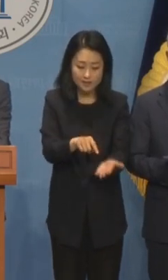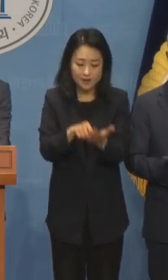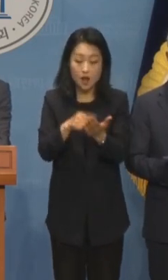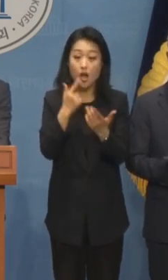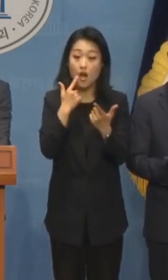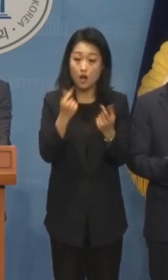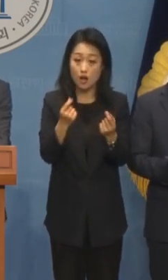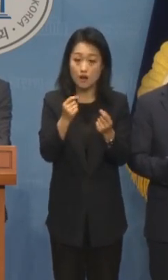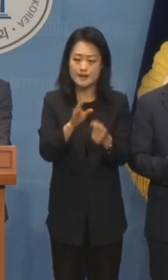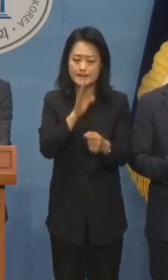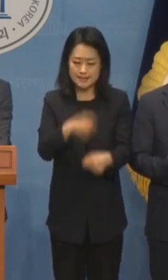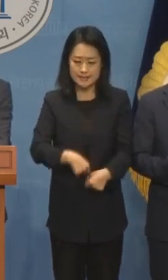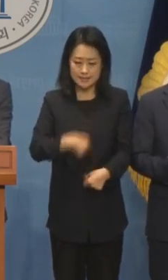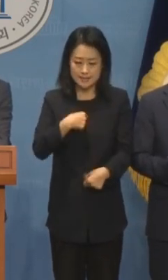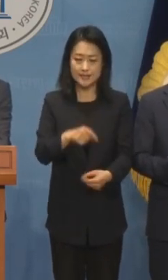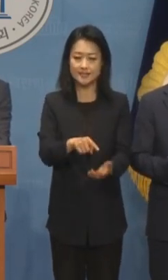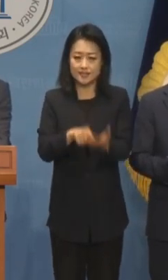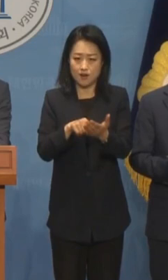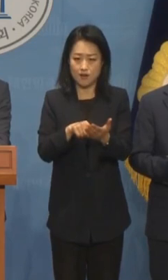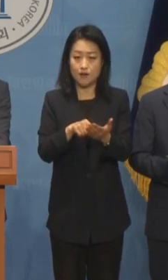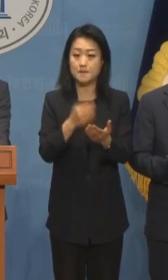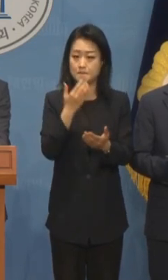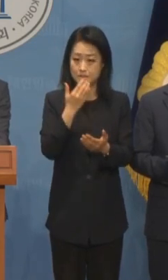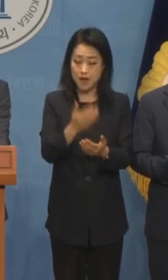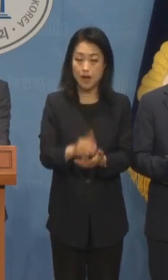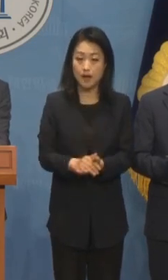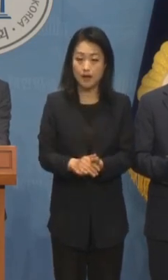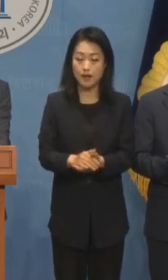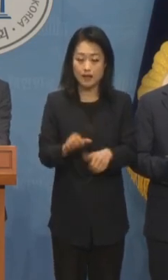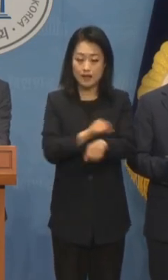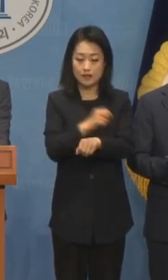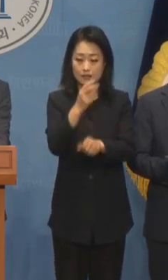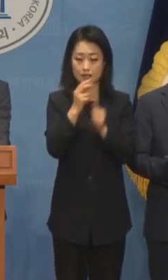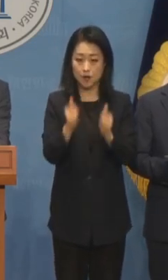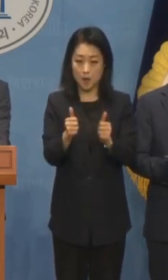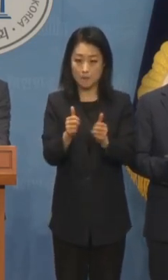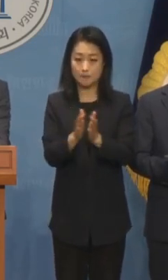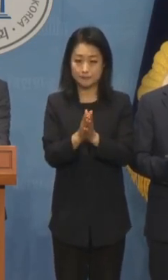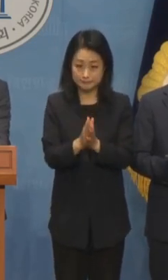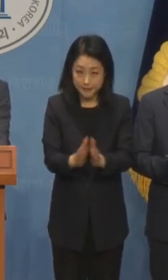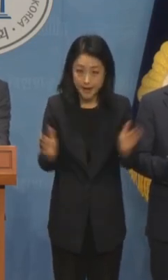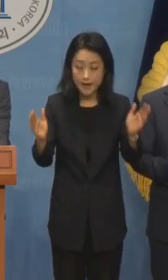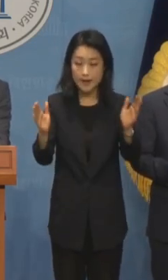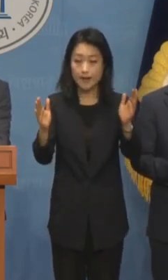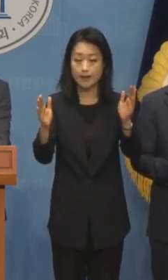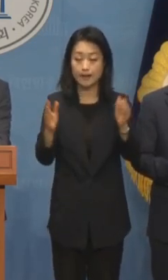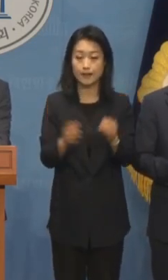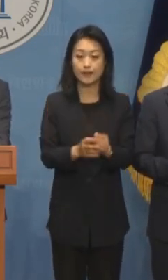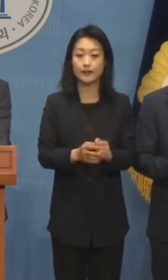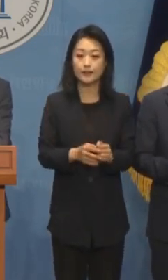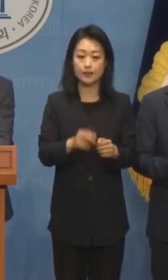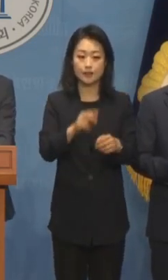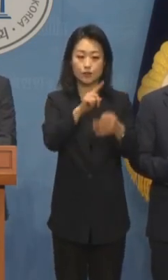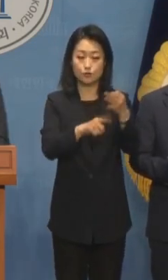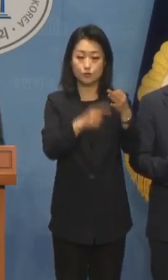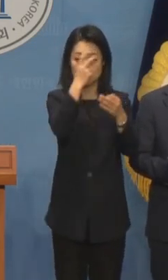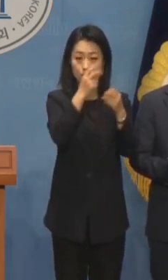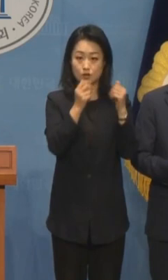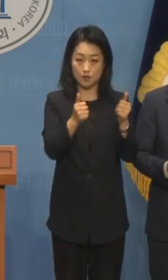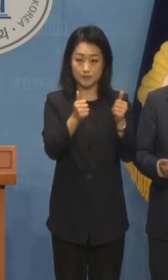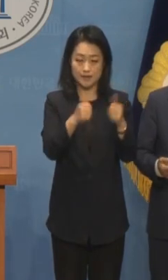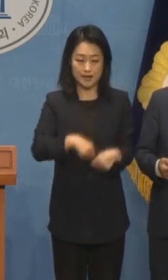특검 열차도 이미 출발했습니다. 윤석열 검찰 정권의 자중을 요구합니다.